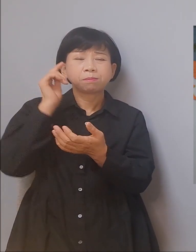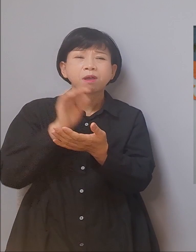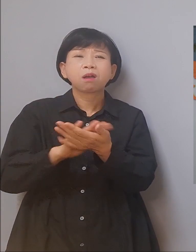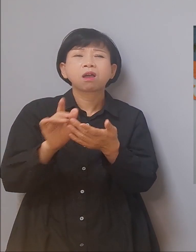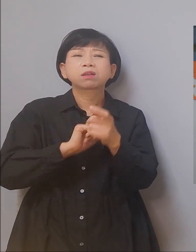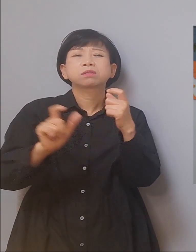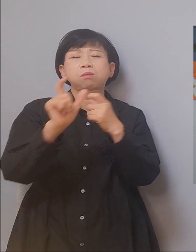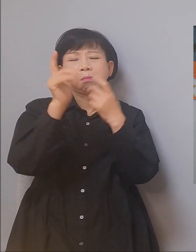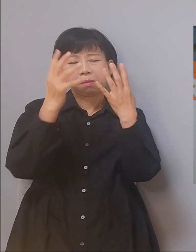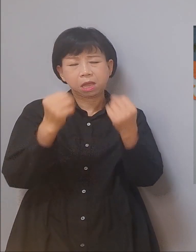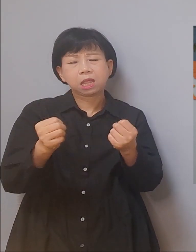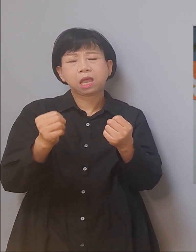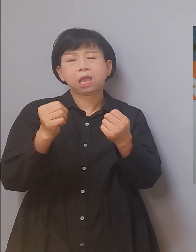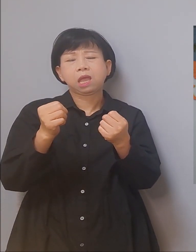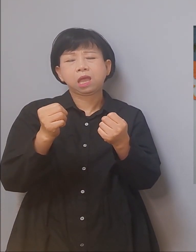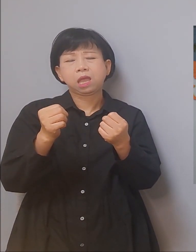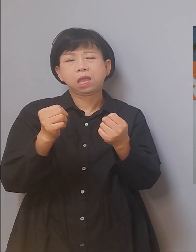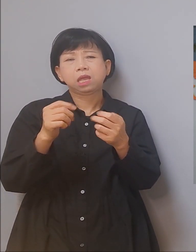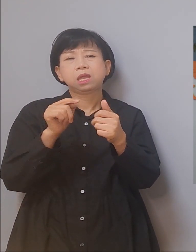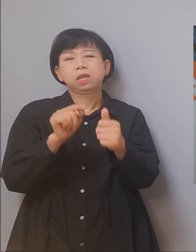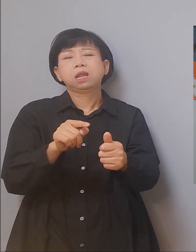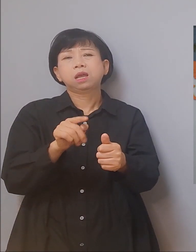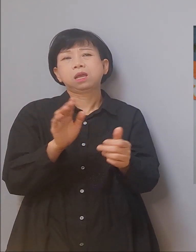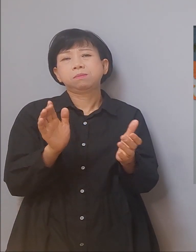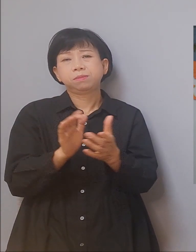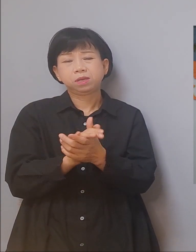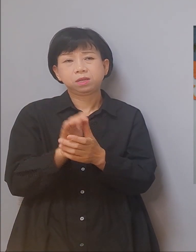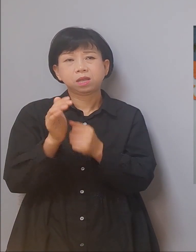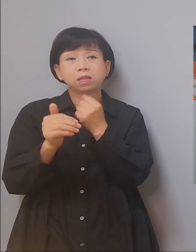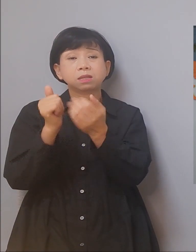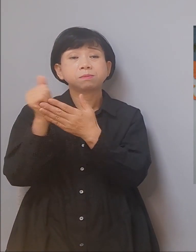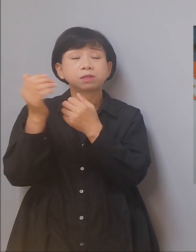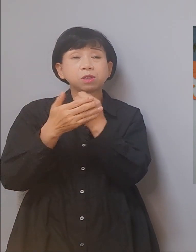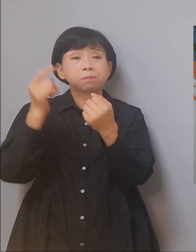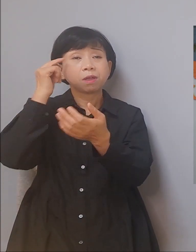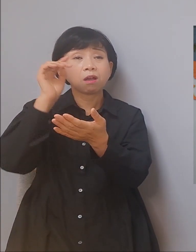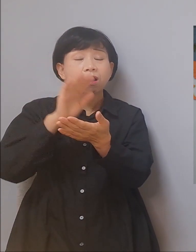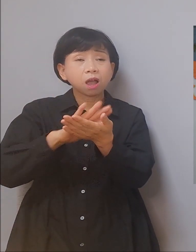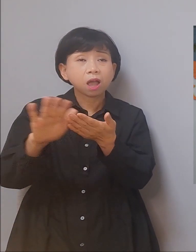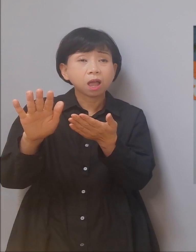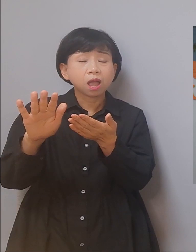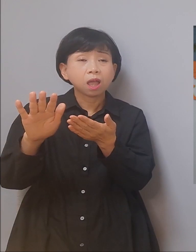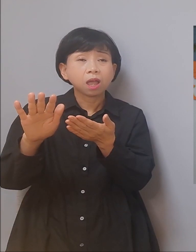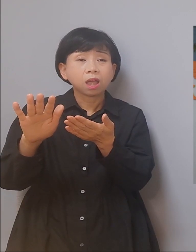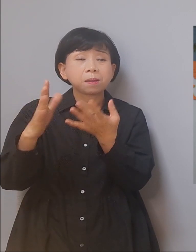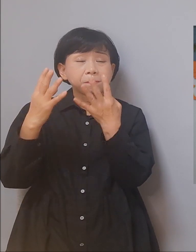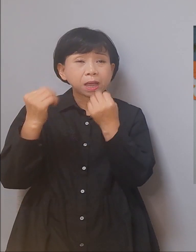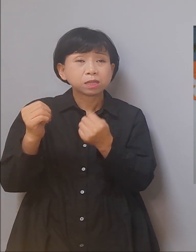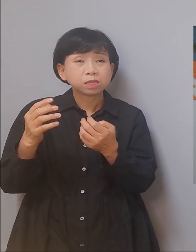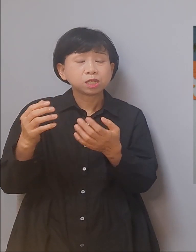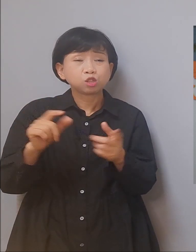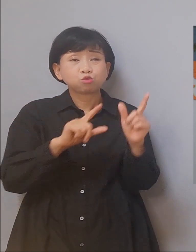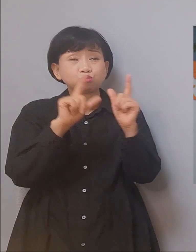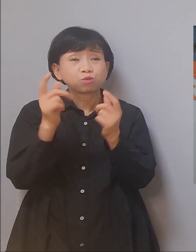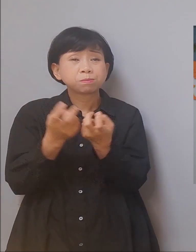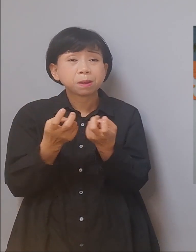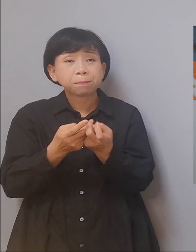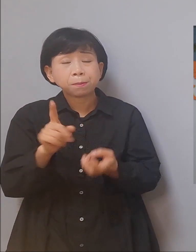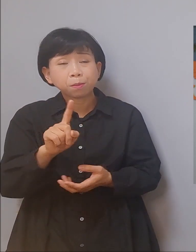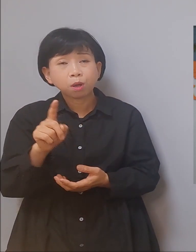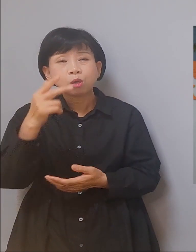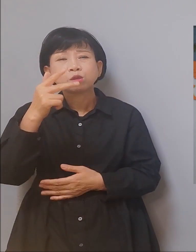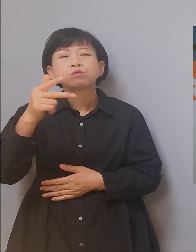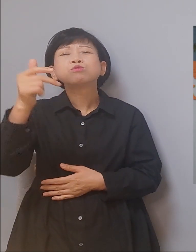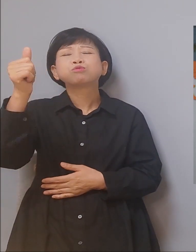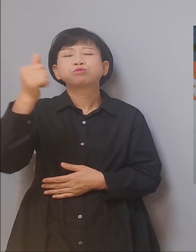더욱 많을지어다. 아멘. 하나님의 은혜와 평강이 어떻게 하면 많이 알 수 있다고요? 주 하나님과 예수